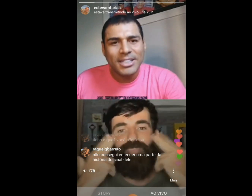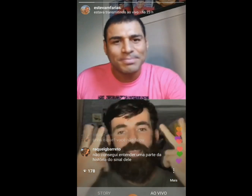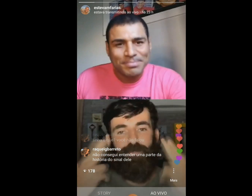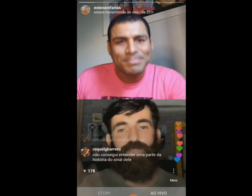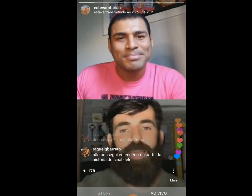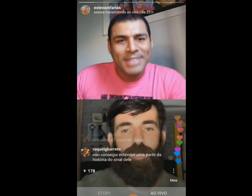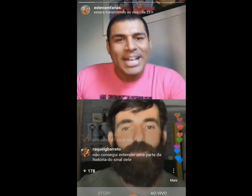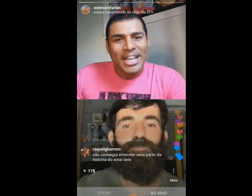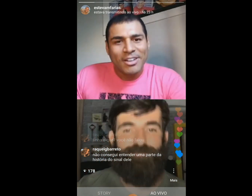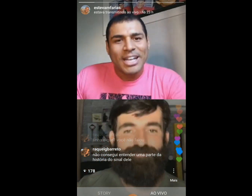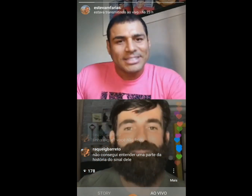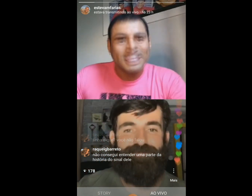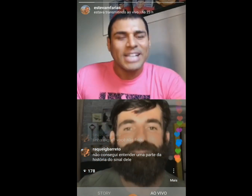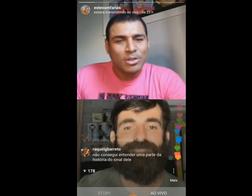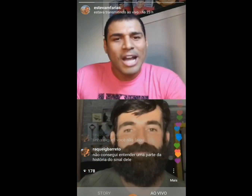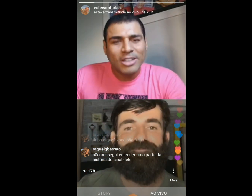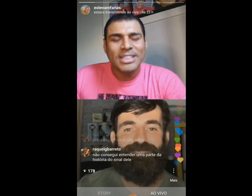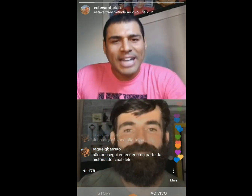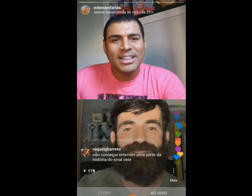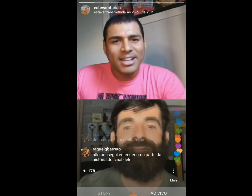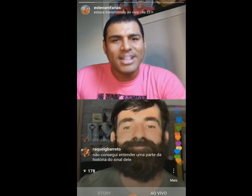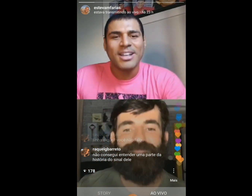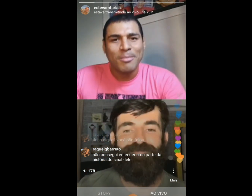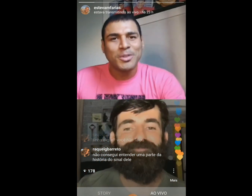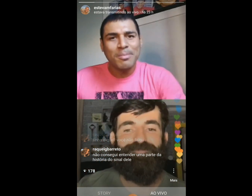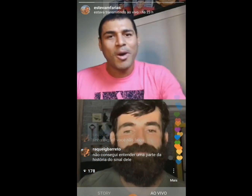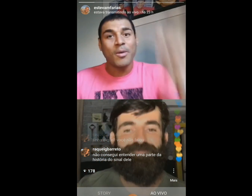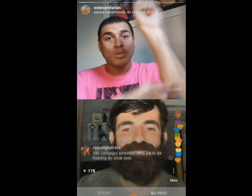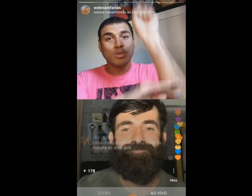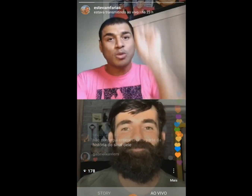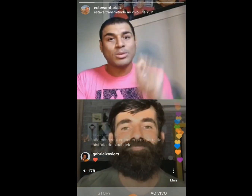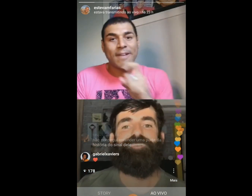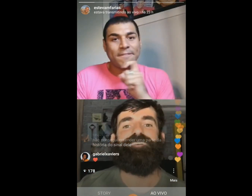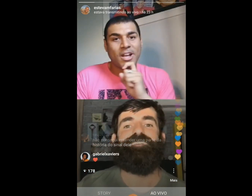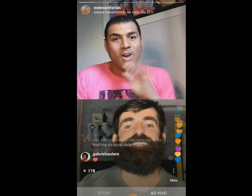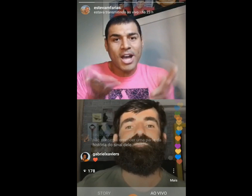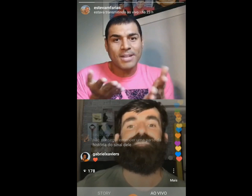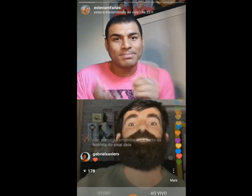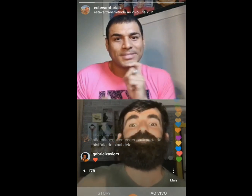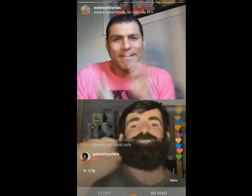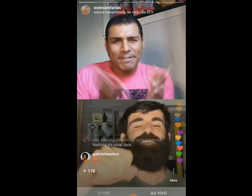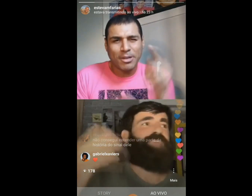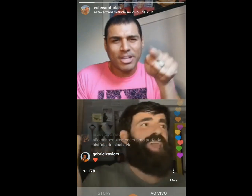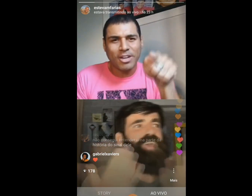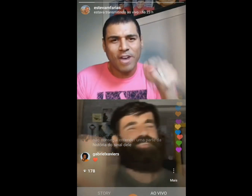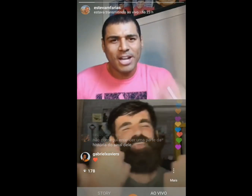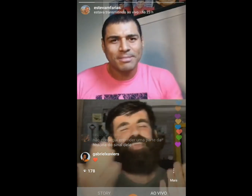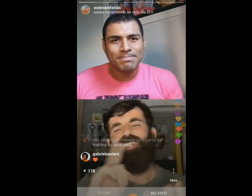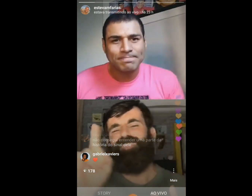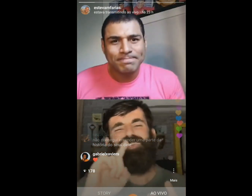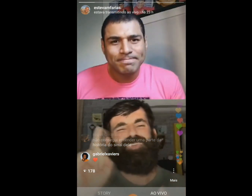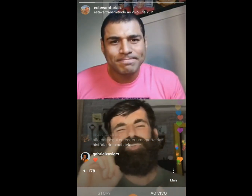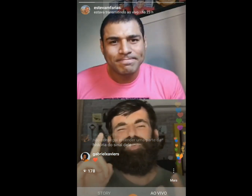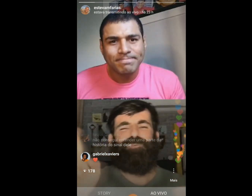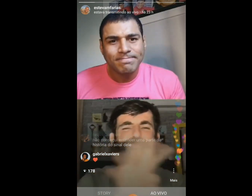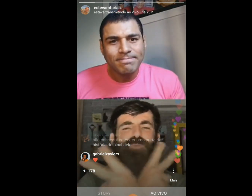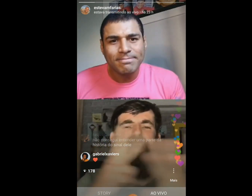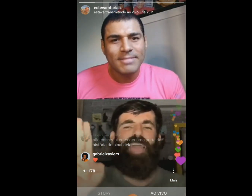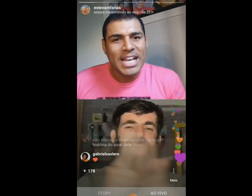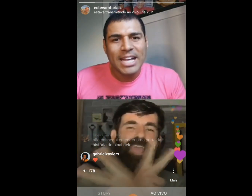Eu sou natural de Santa Catarina. No sul, tá frio agora? Não, tá frio ali não agora? tá frio não, tá com muito vento, tem